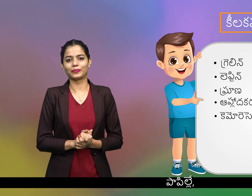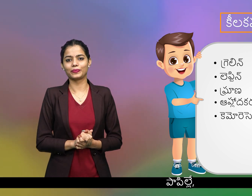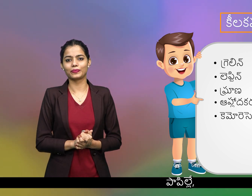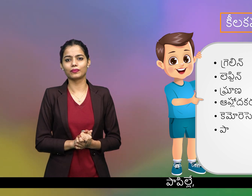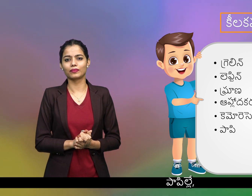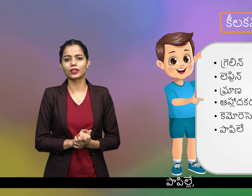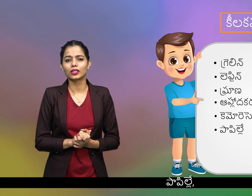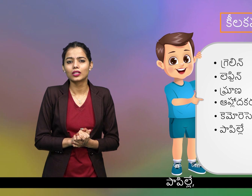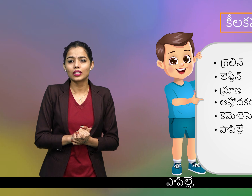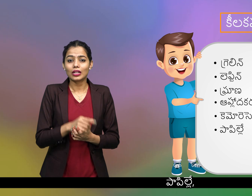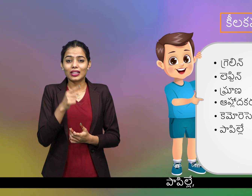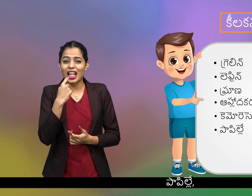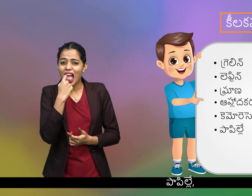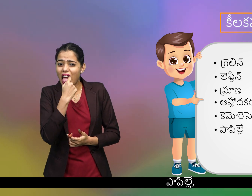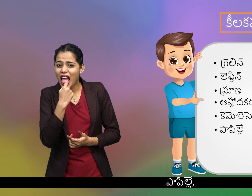పాపిల్లే,